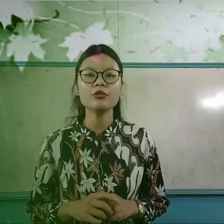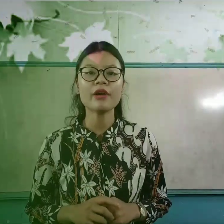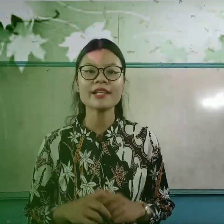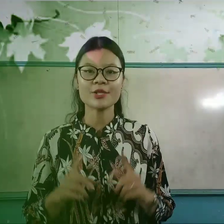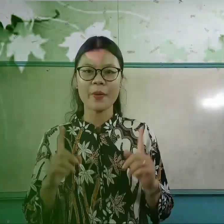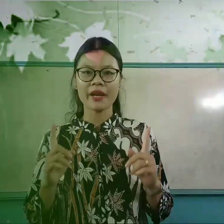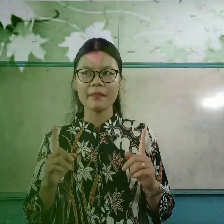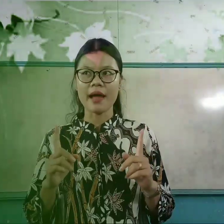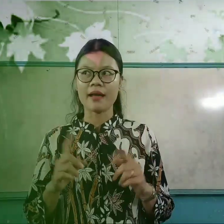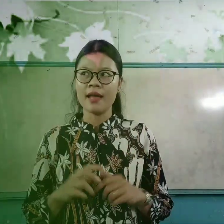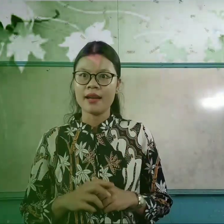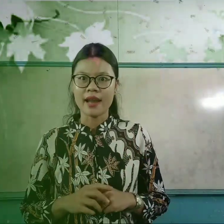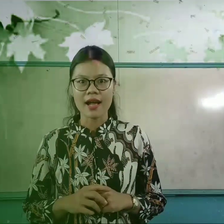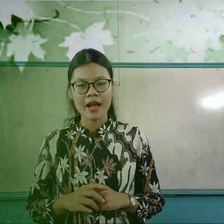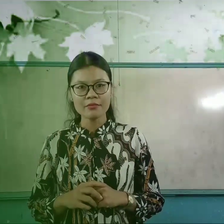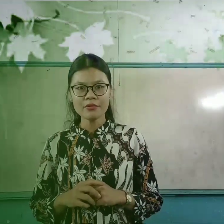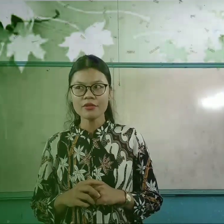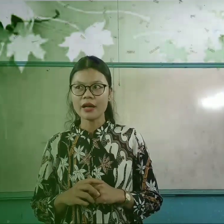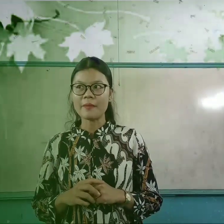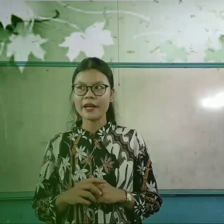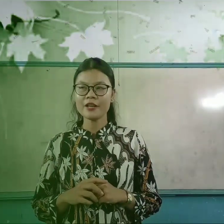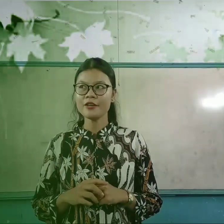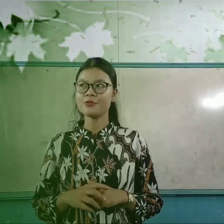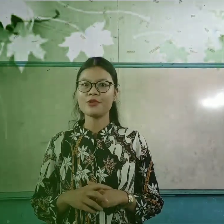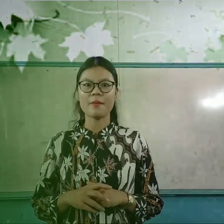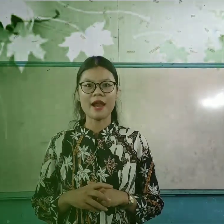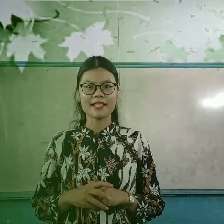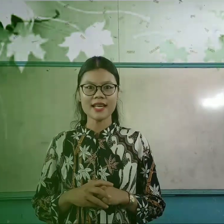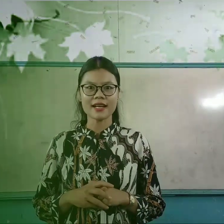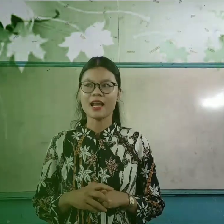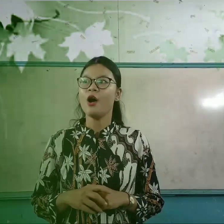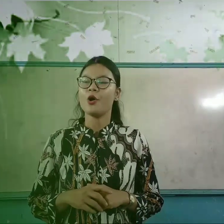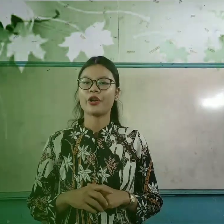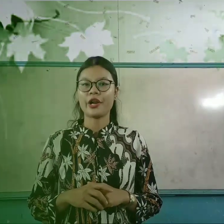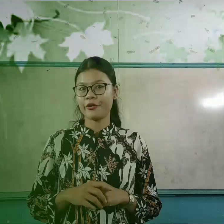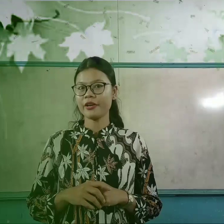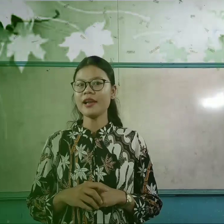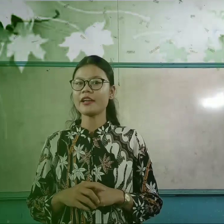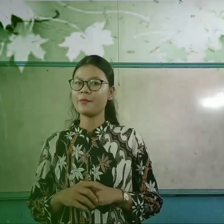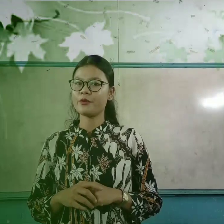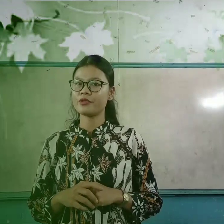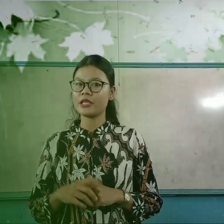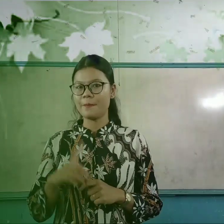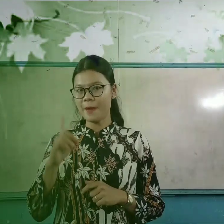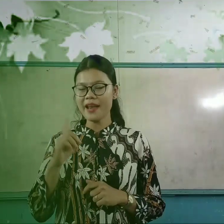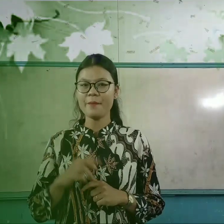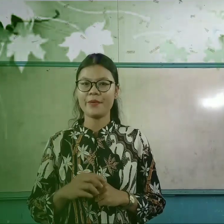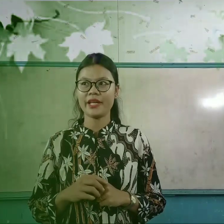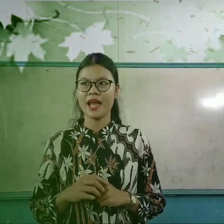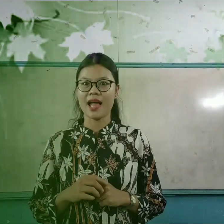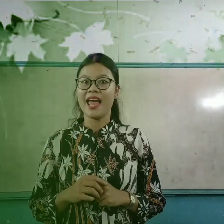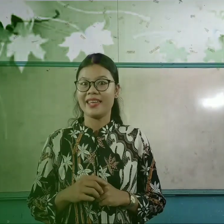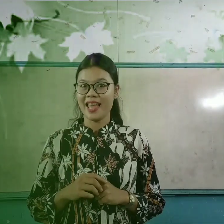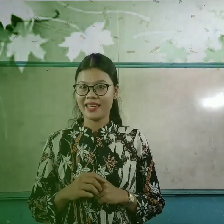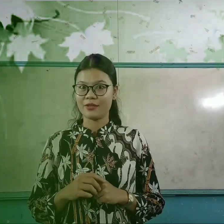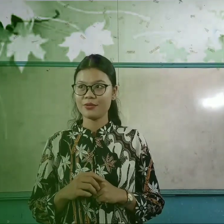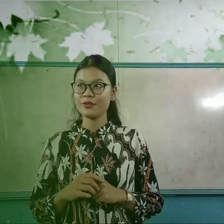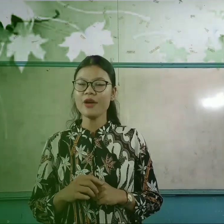pembentukan sperma. Nah, kamu kemarin kan sudah belajar organ-organ reproduksi pada pria, yaitu